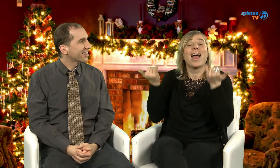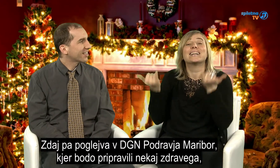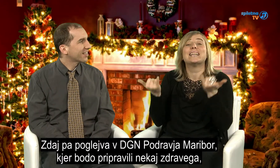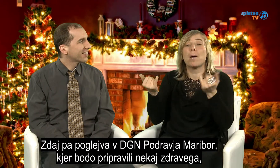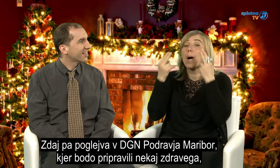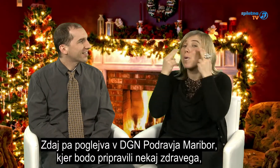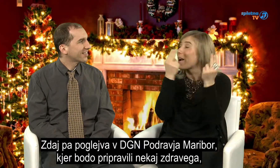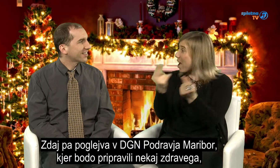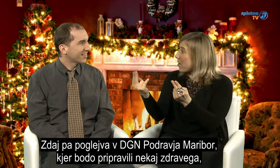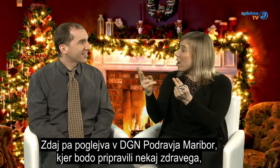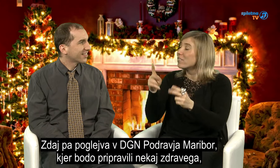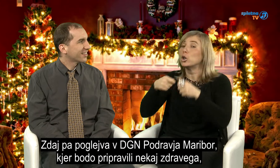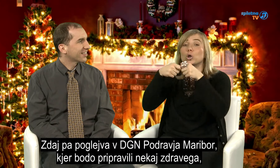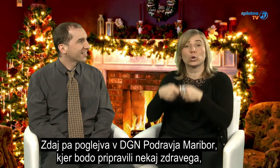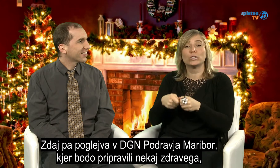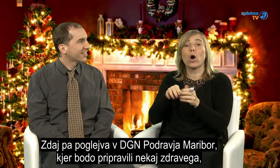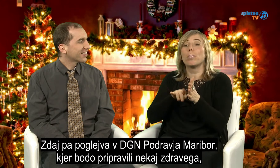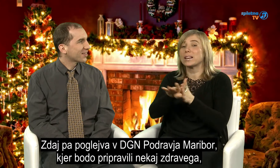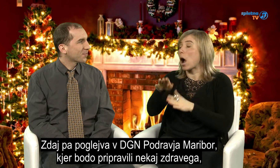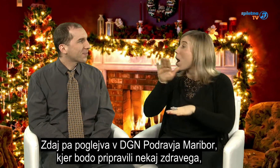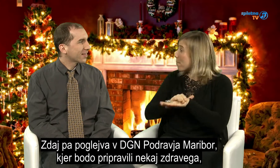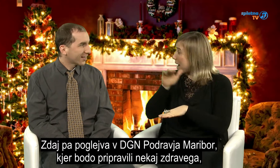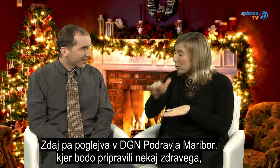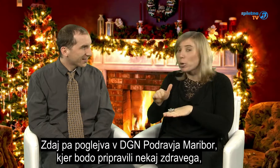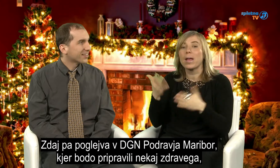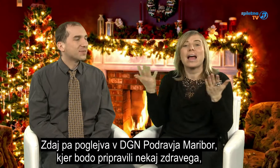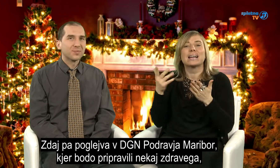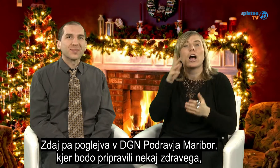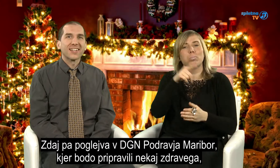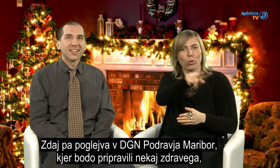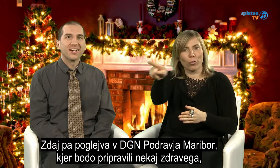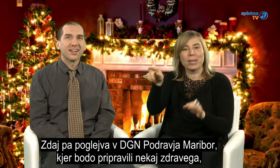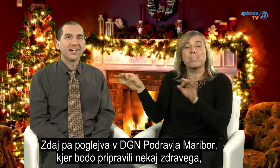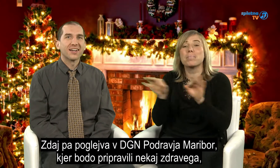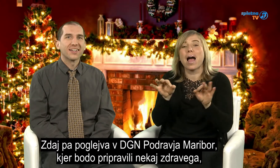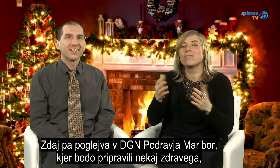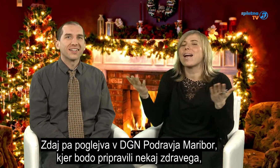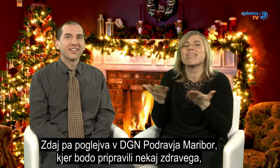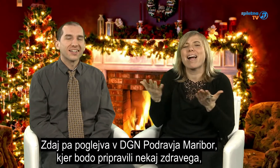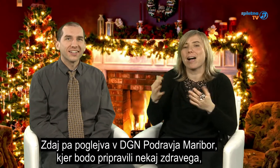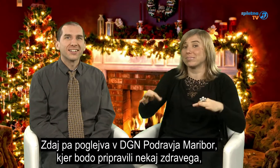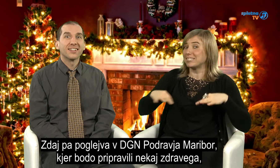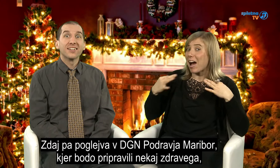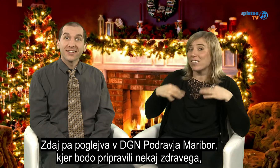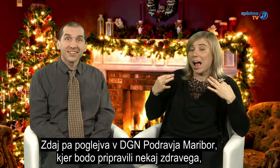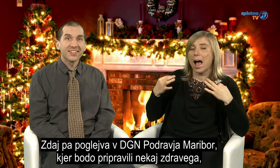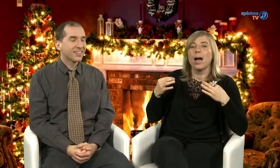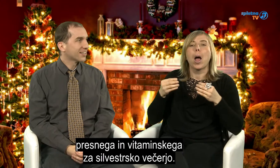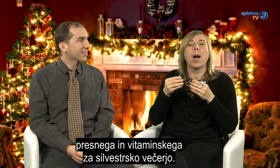Zdaj pa poglejva v Društvo gluhih in naglušnih Podravja Maribor, kjer bodo pripravili nekaj zdravega, presnega in